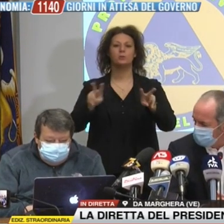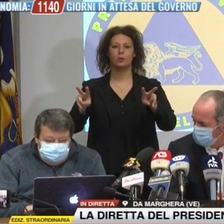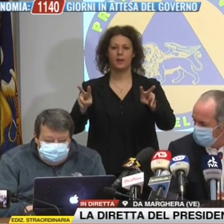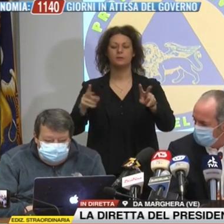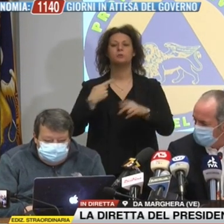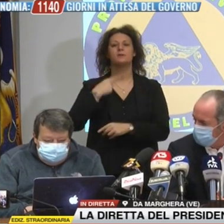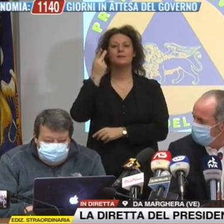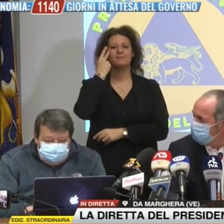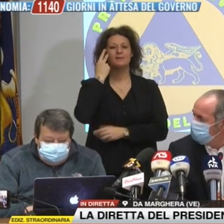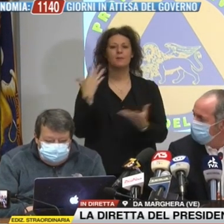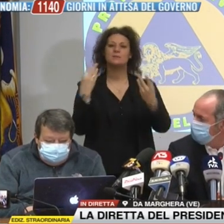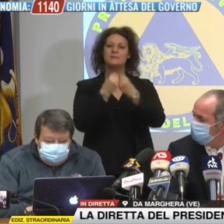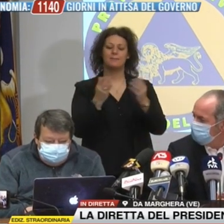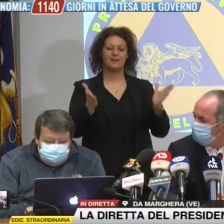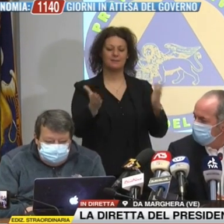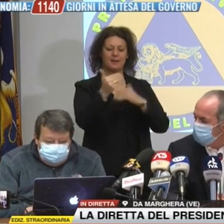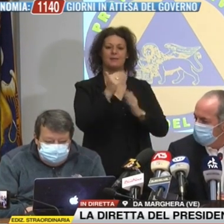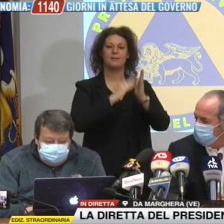la dottoressa Russo